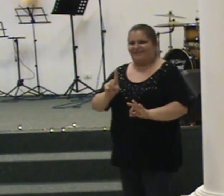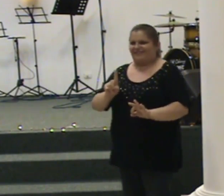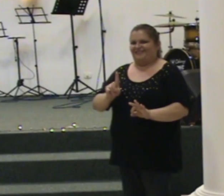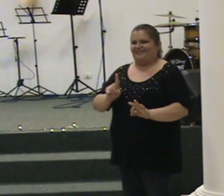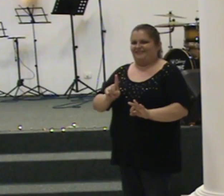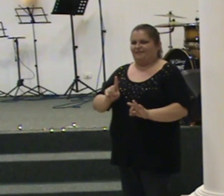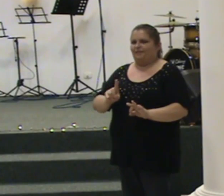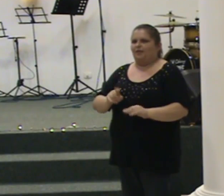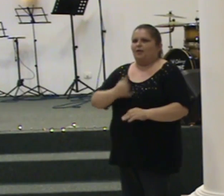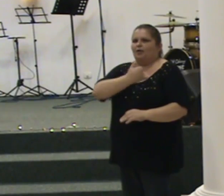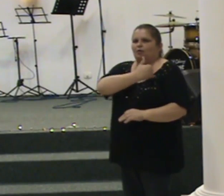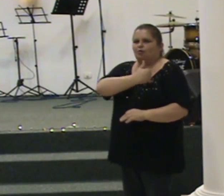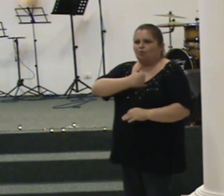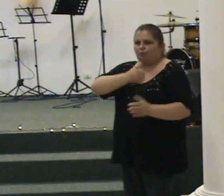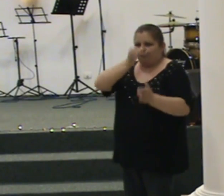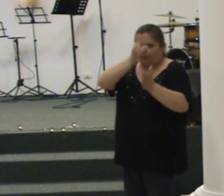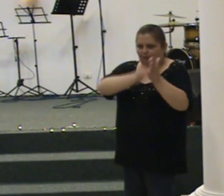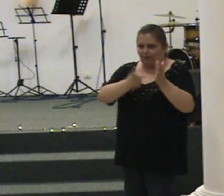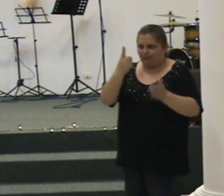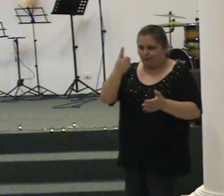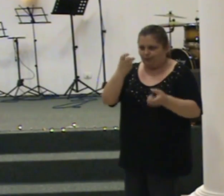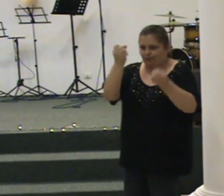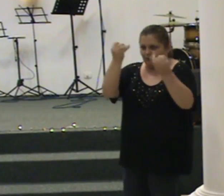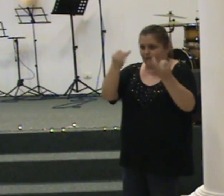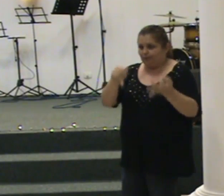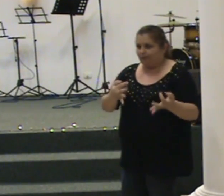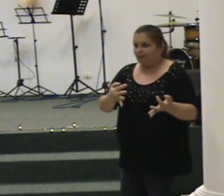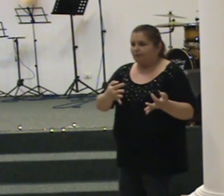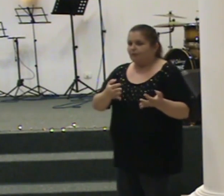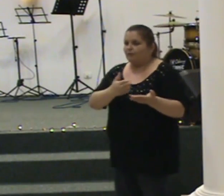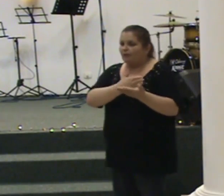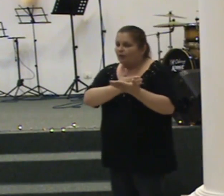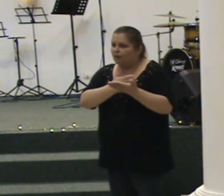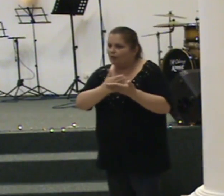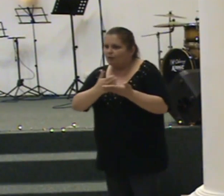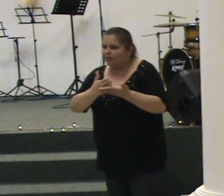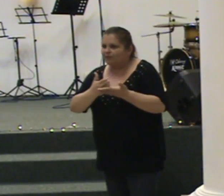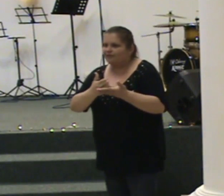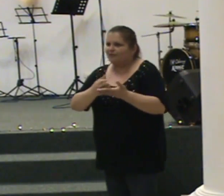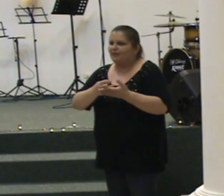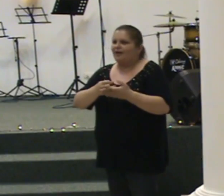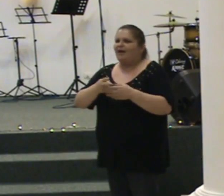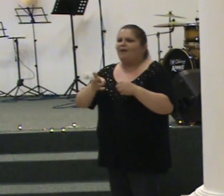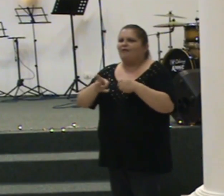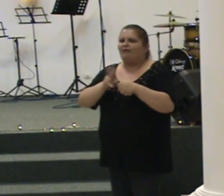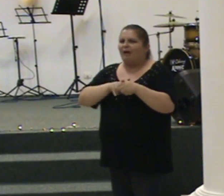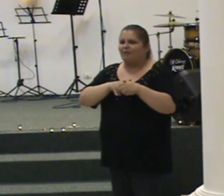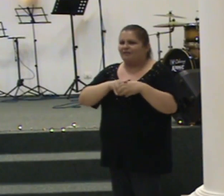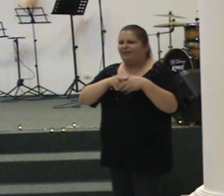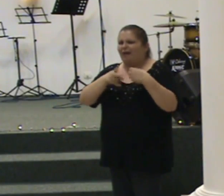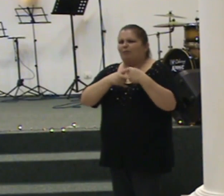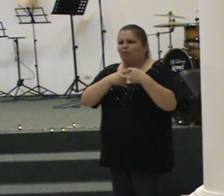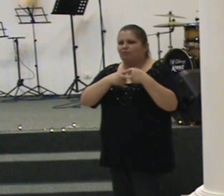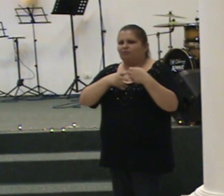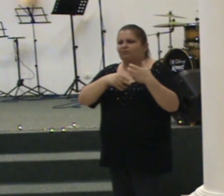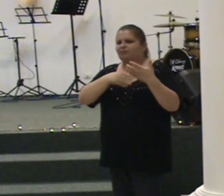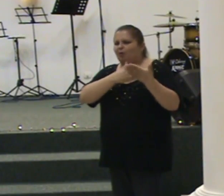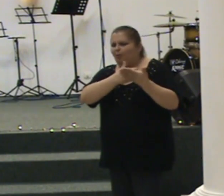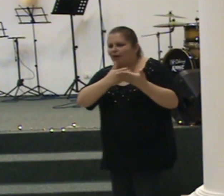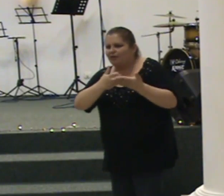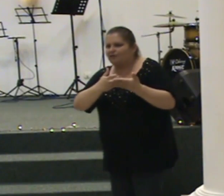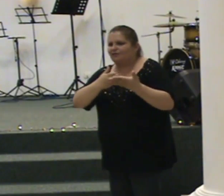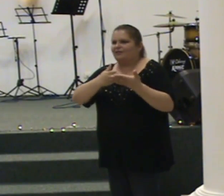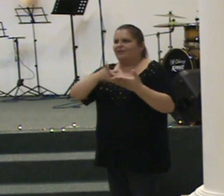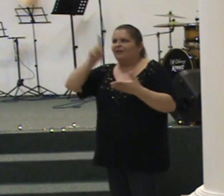João 1, ele fala o quê? O princípio era o verbo, e o verbo estava com Deus. E o verbo